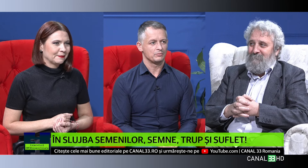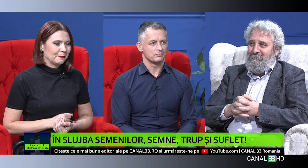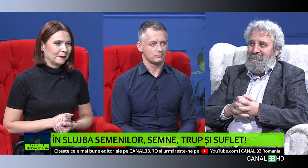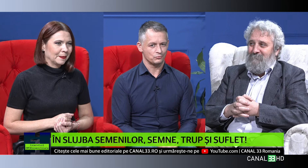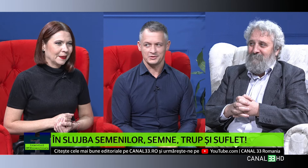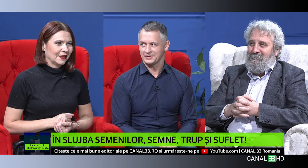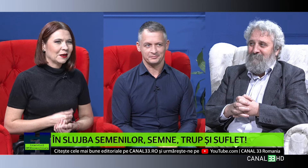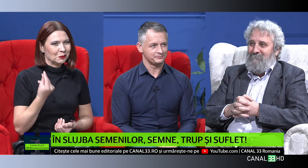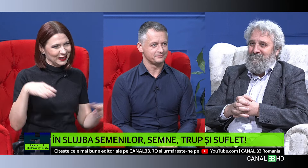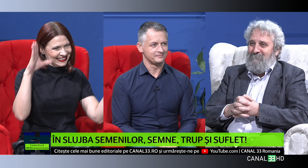Bună seara!